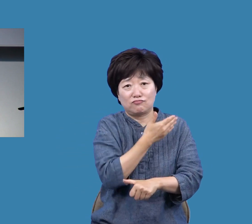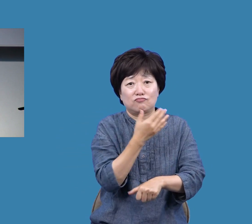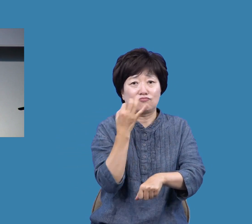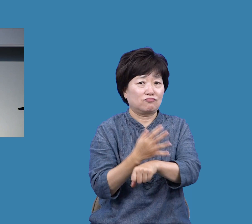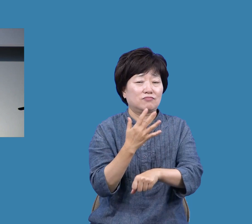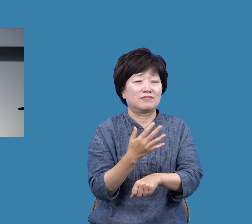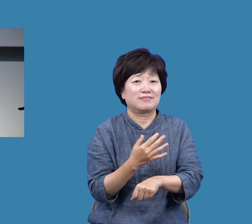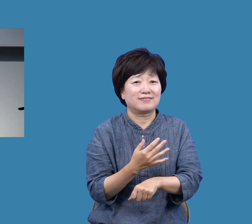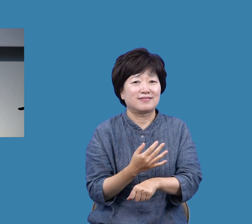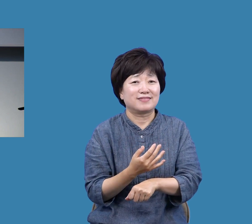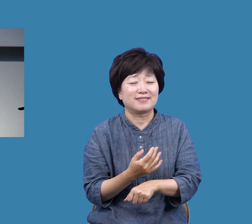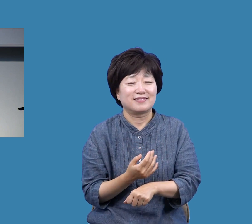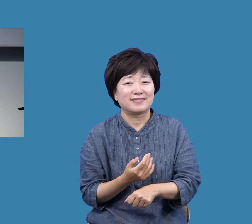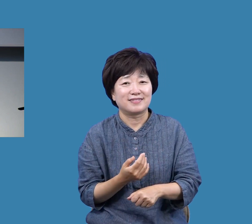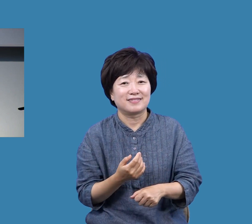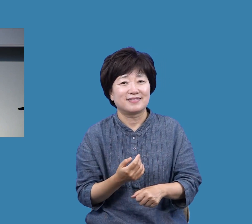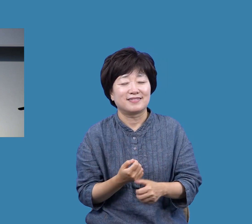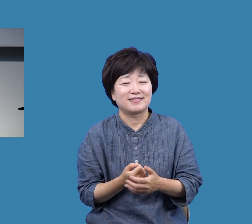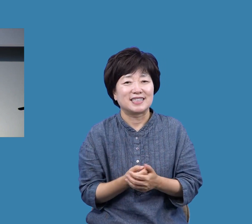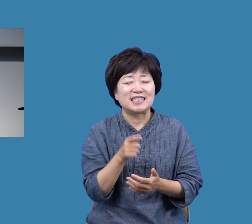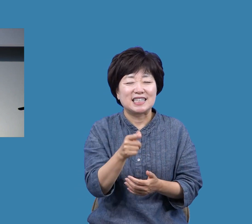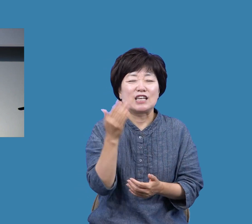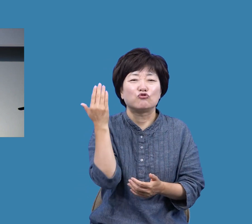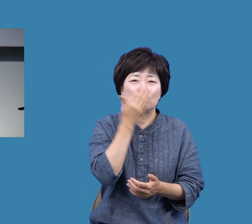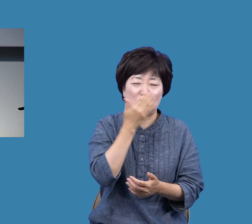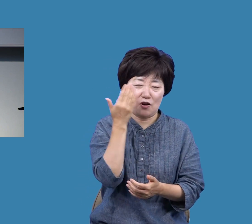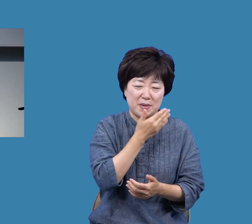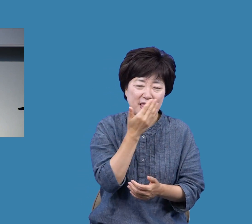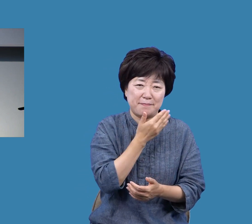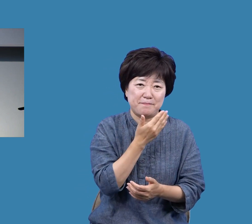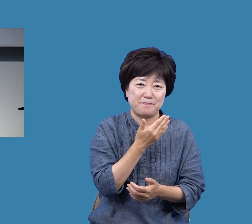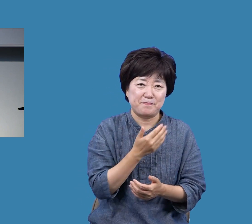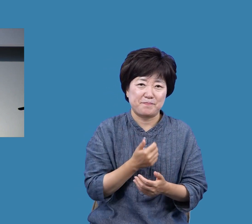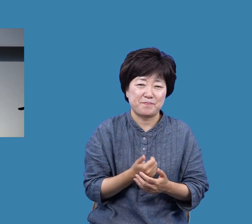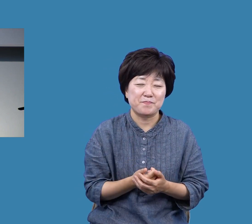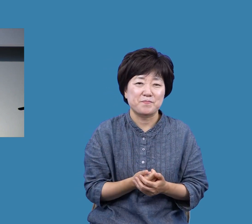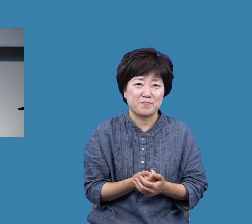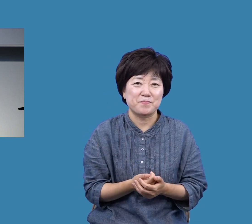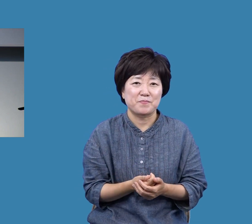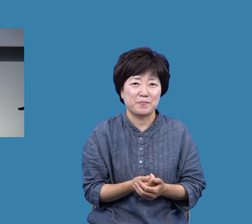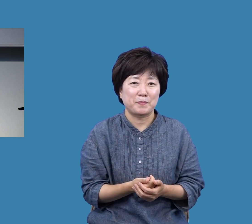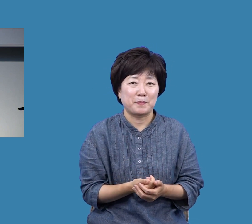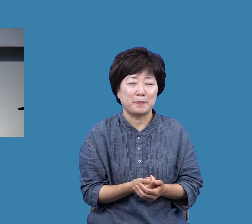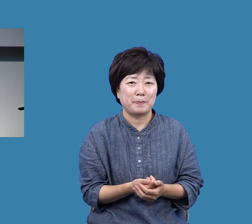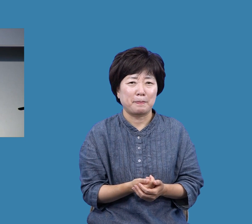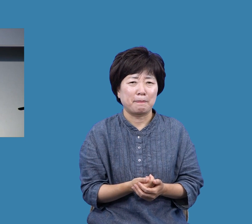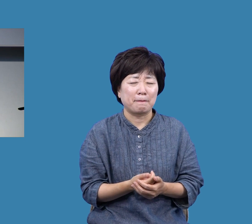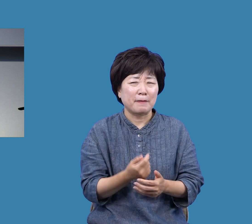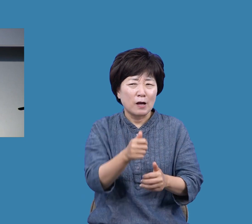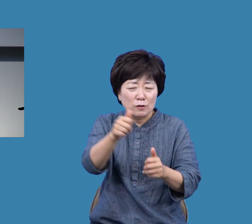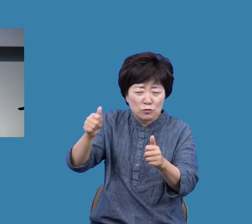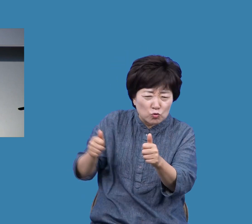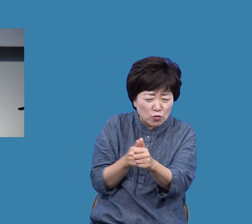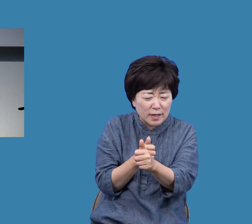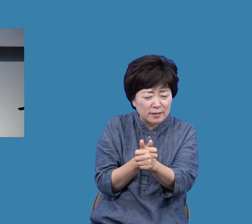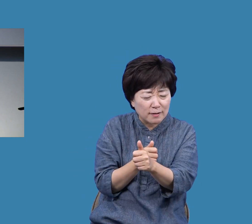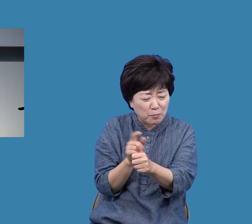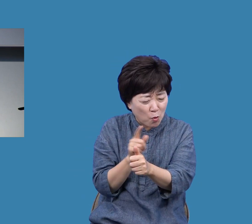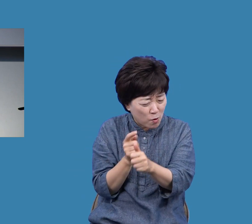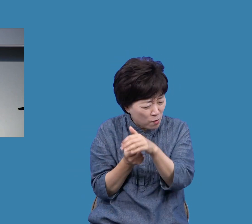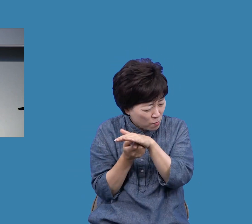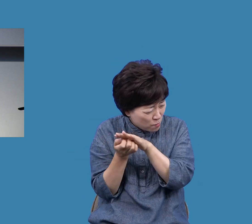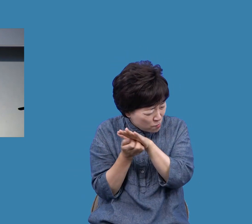거야. 액면 그대로 해야 돼. 이게 여러분 순전함입니다. 아멘. 근데 뒤에서 계속 생각이 복잡하게